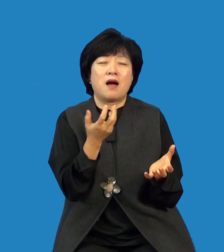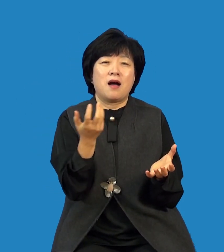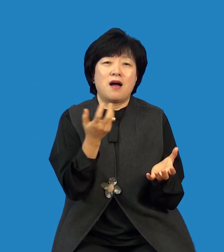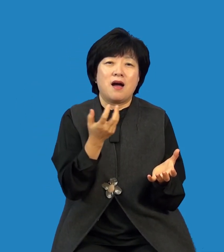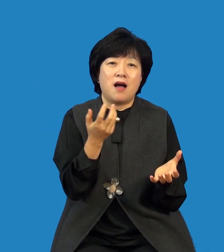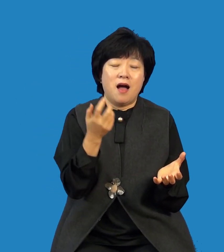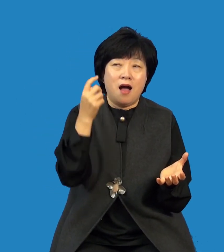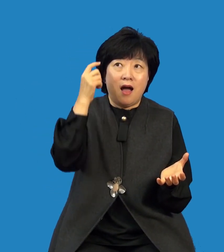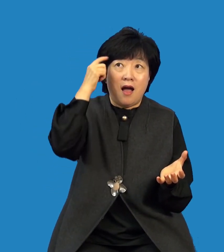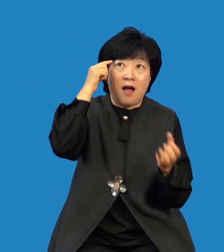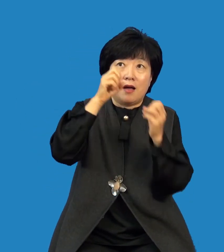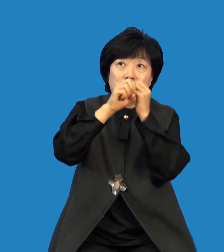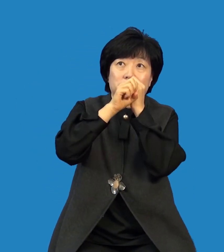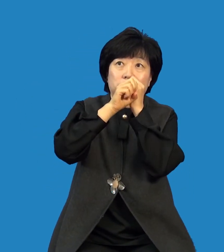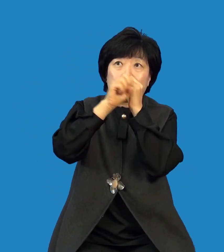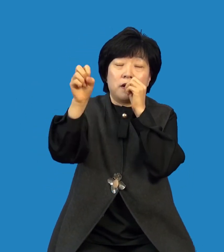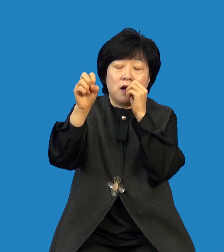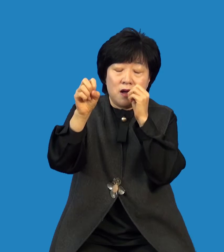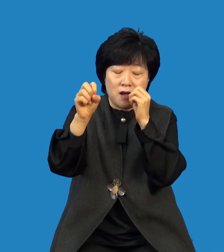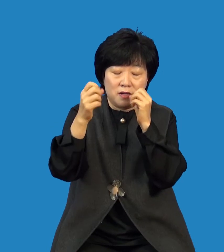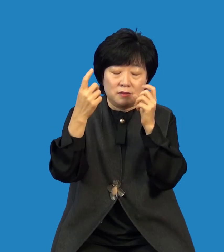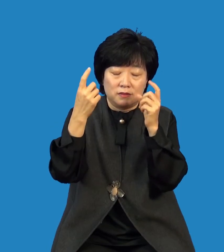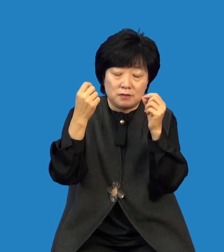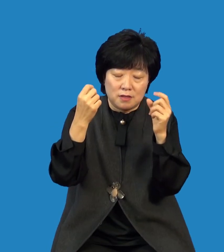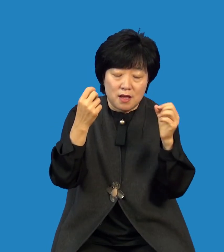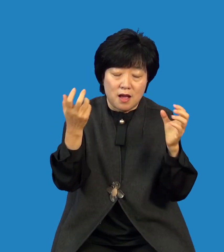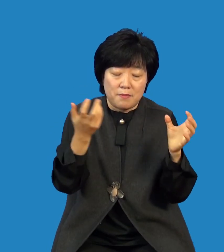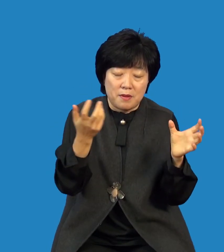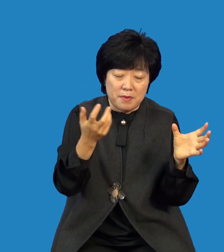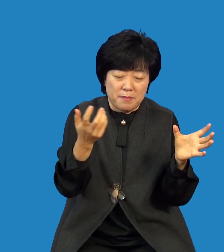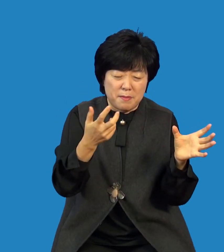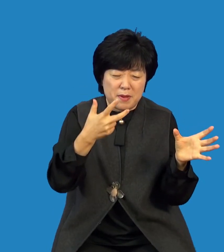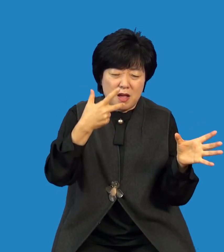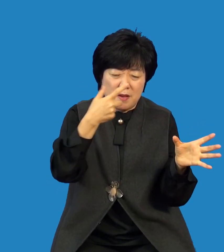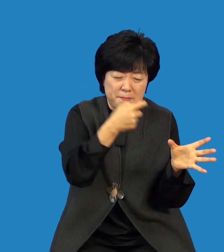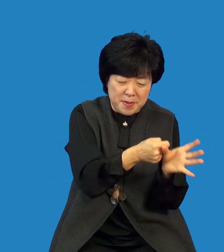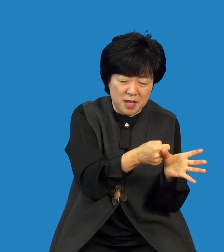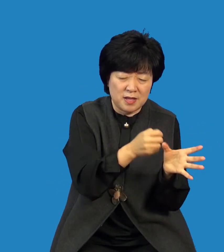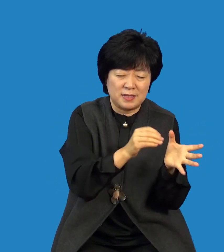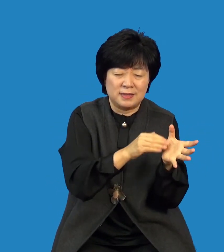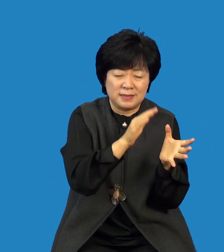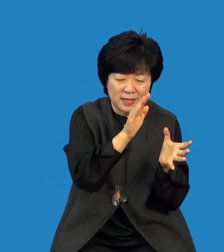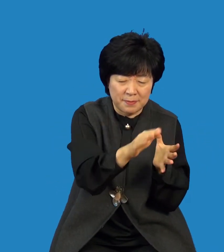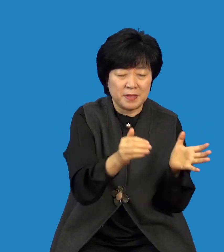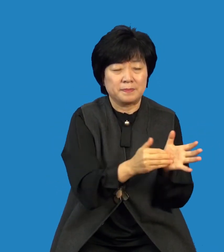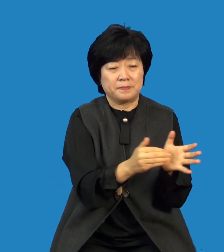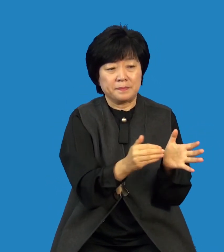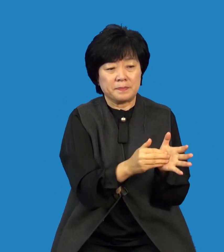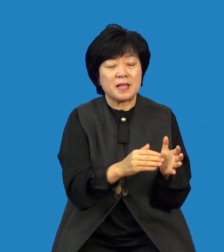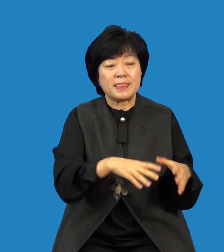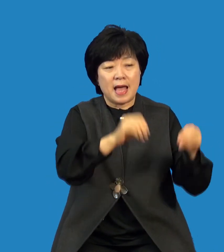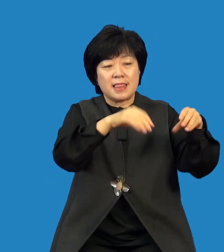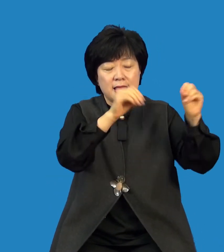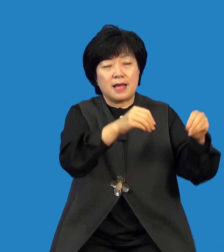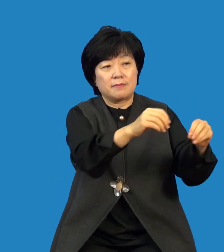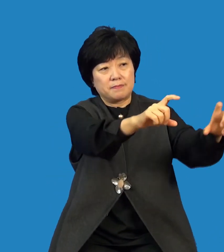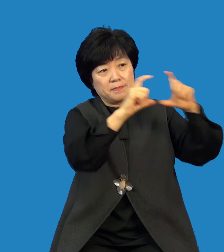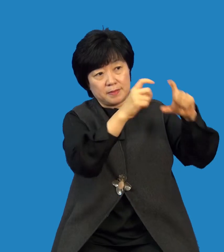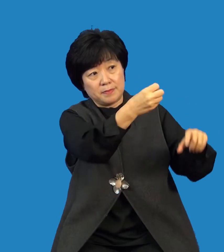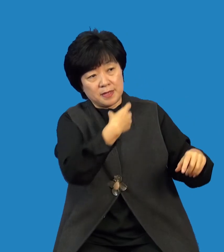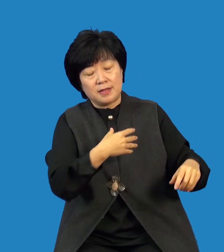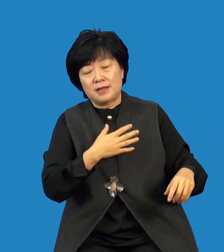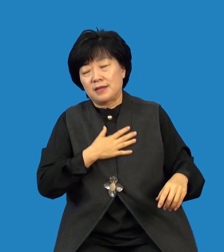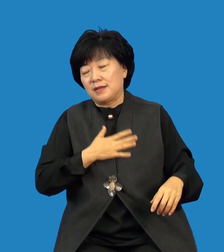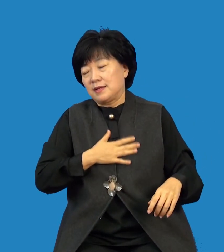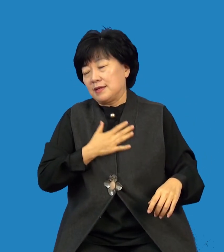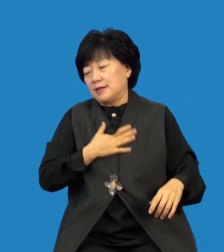같이. 이제 그러고 주사를 막 이따만한 주사를 다 맞았어요, 스테로이드 주사를. 그러고 이제 날 거라고 가라고. 그래가지고 이제 집에 돌아왔죠. 근데 웬걸 낳기는